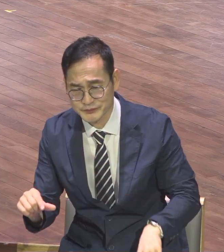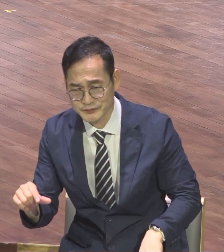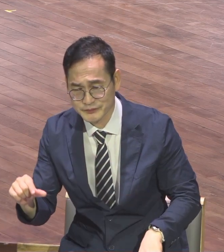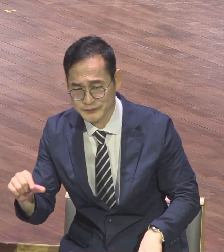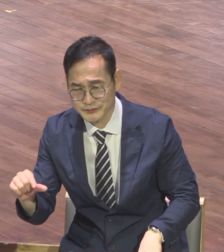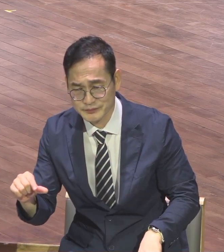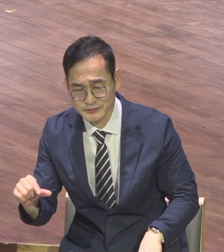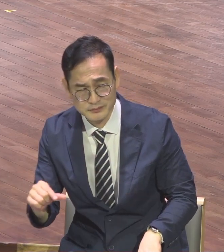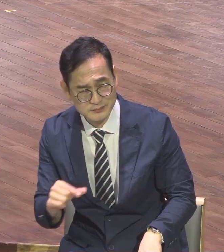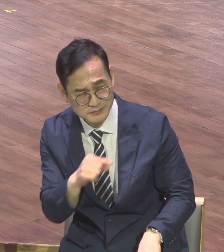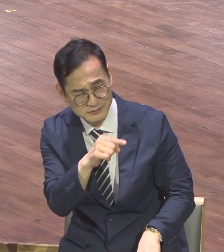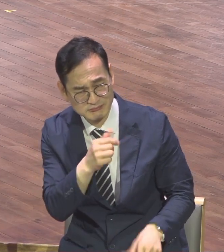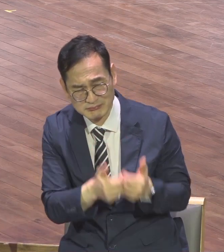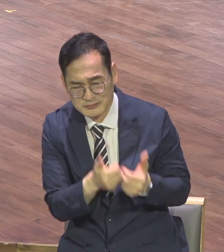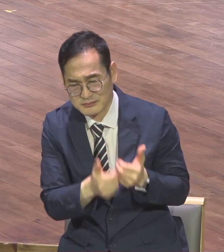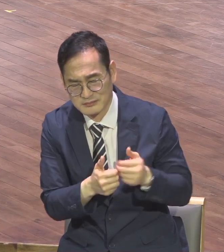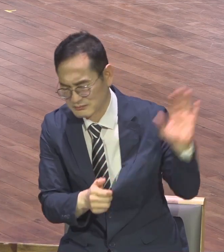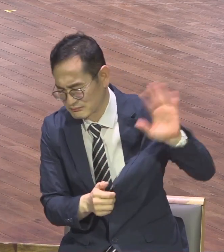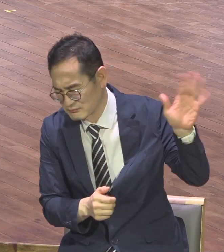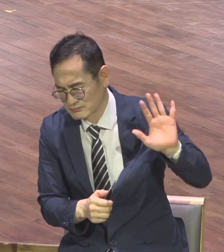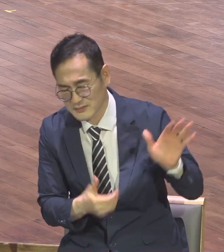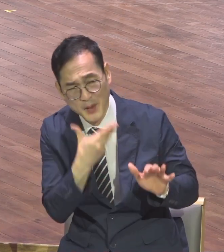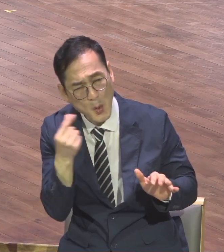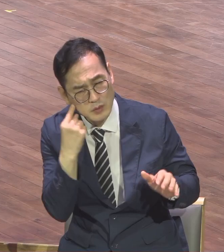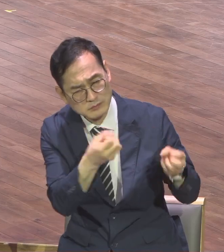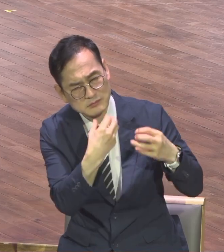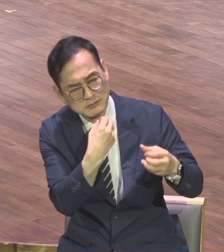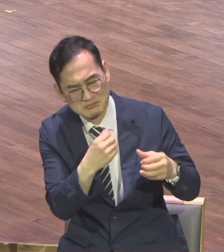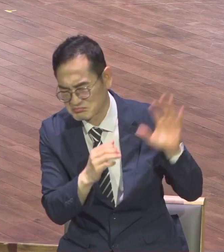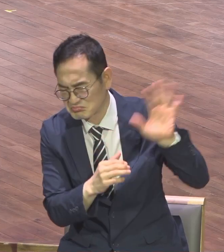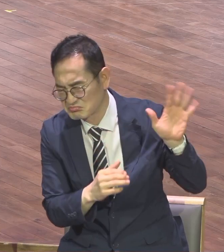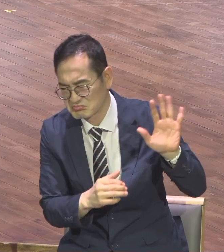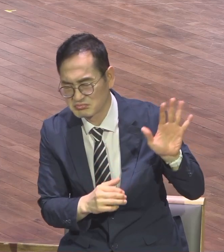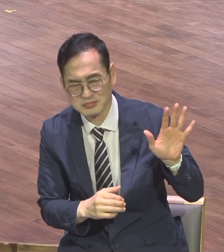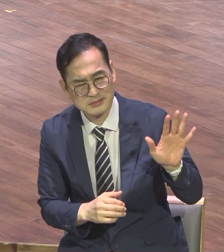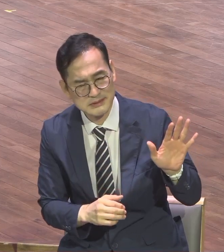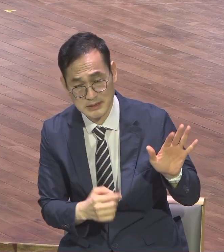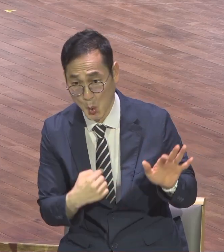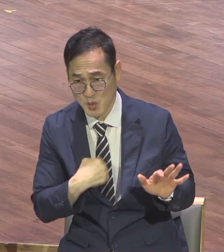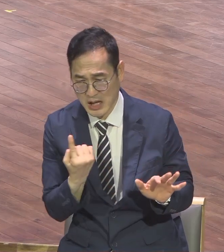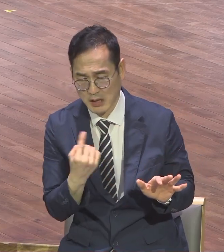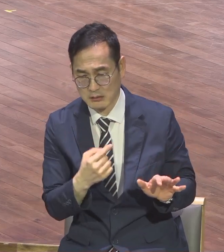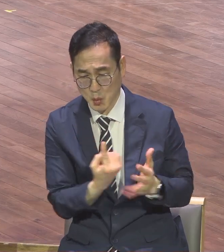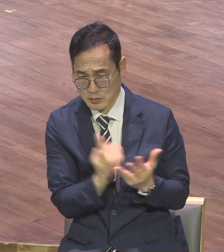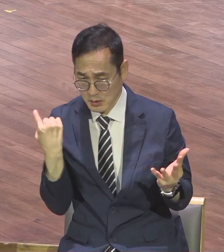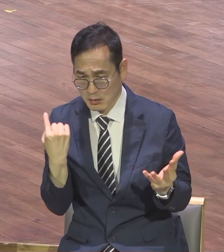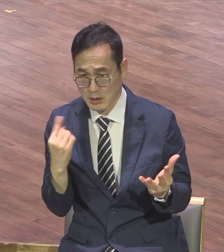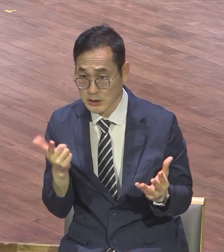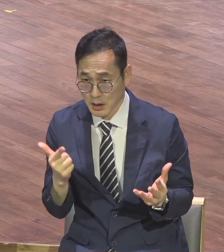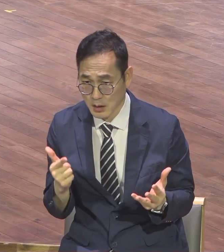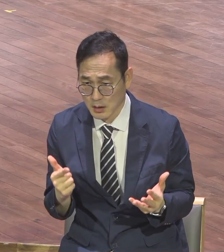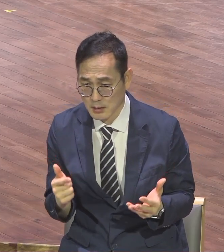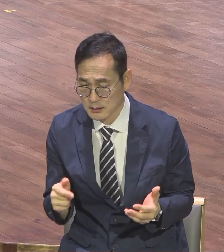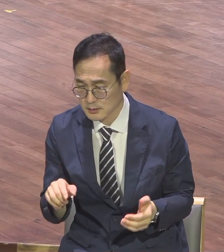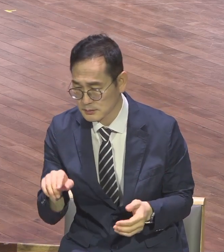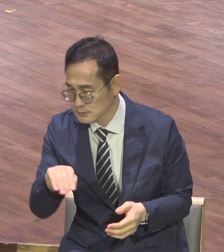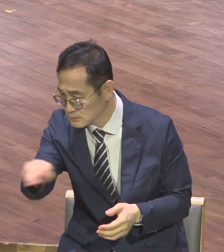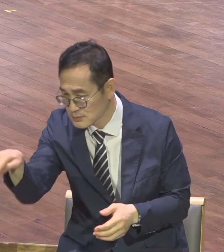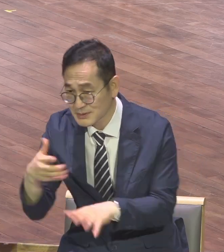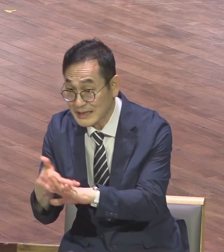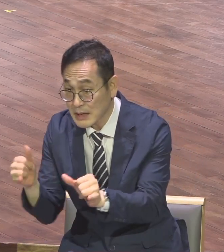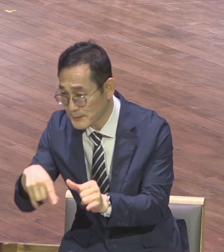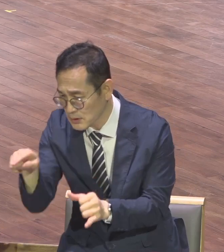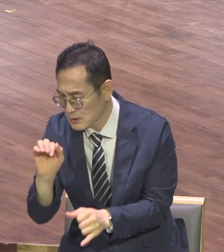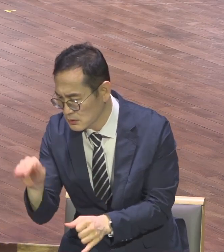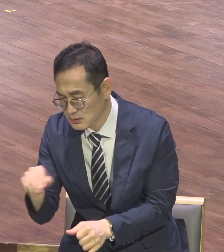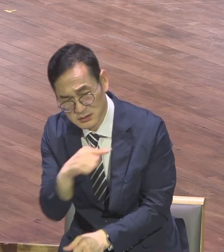아니라 오히려 사람들 선동해가지고 자꾸 악감을 품게, 은혜 못 받게 해요. 부정적인 말을 자꾸